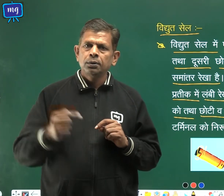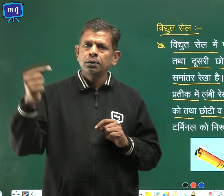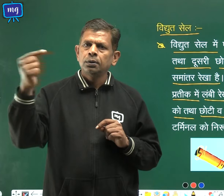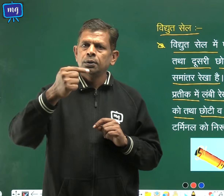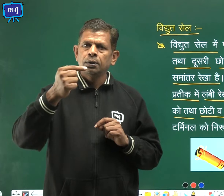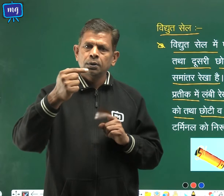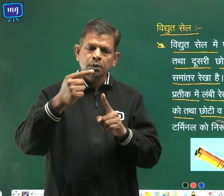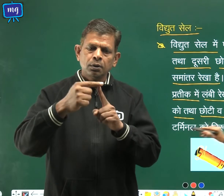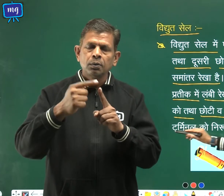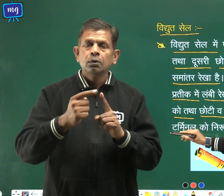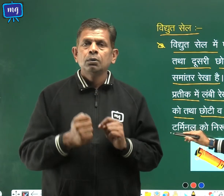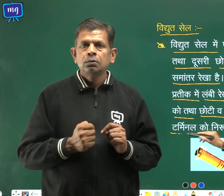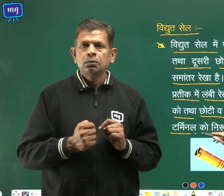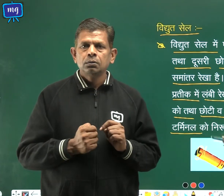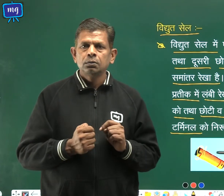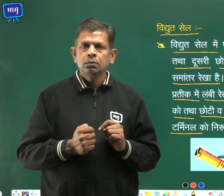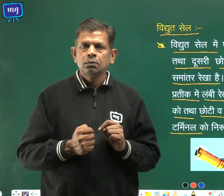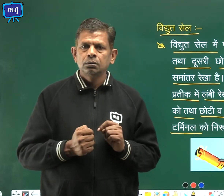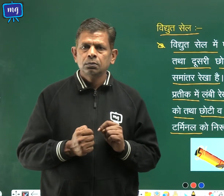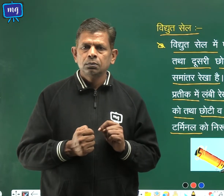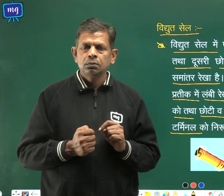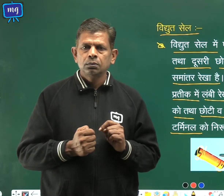ऋण टर्मिनल को